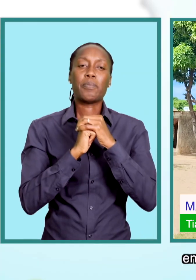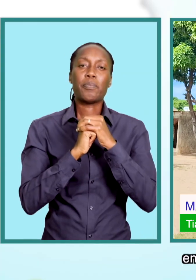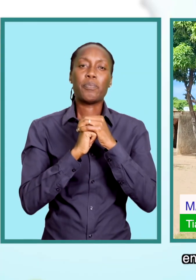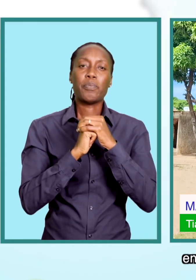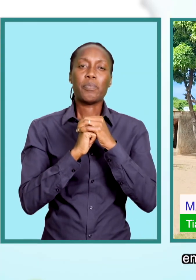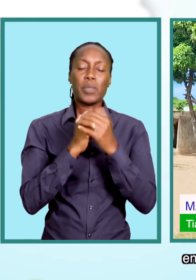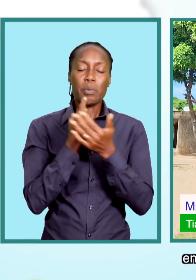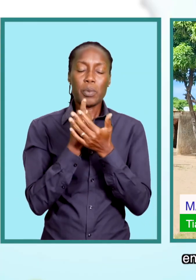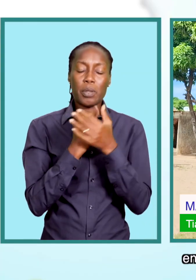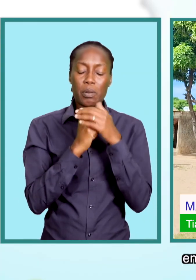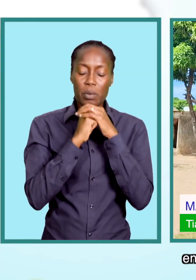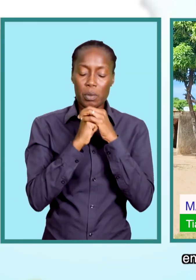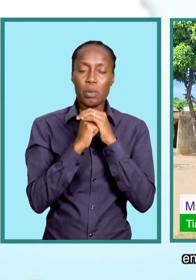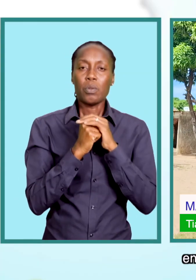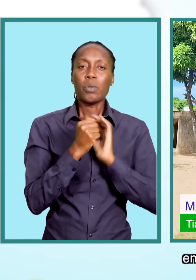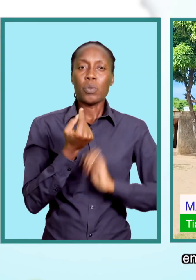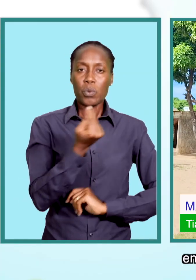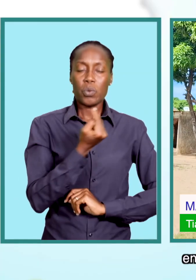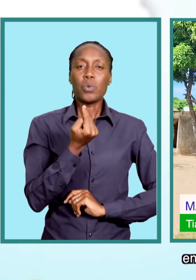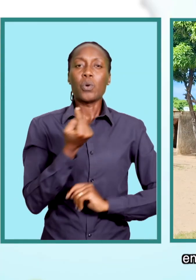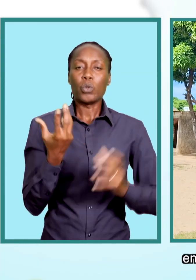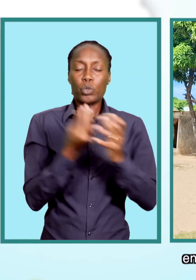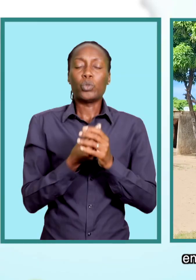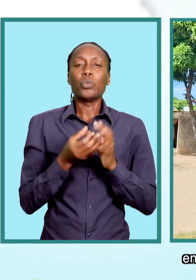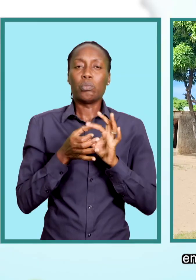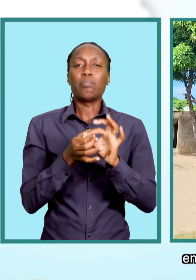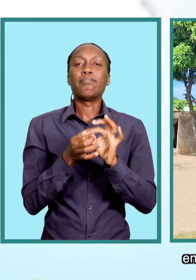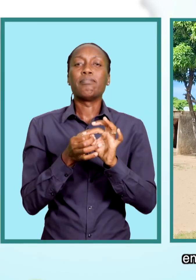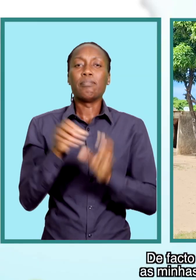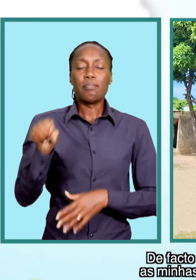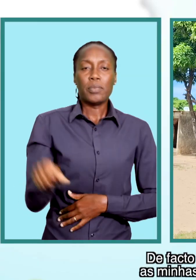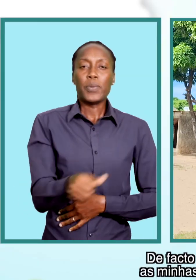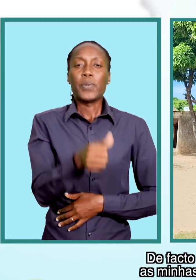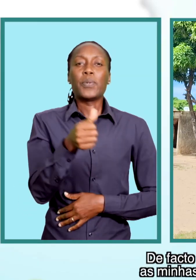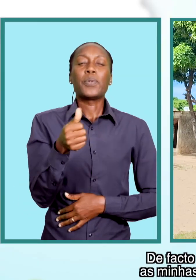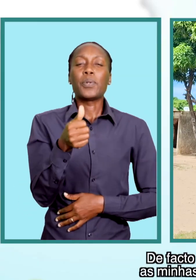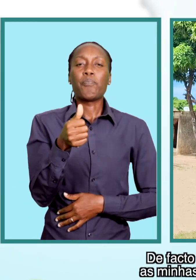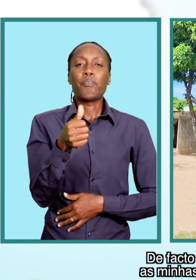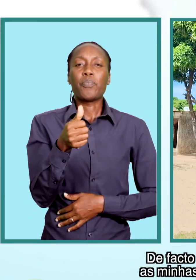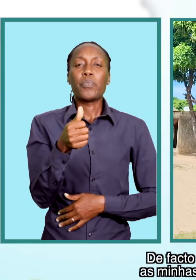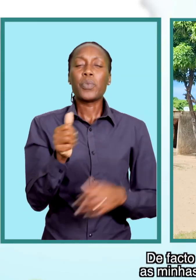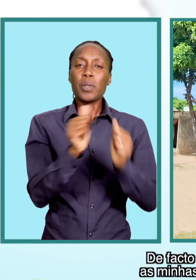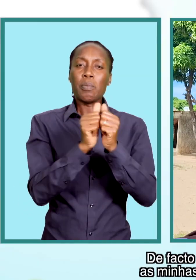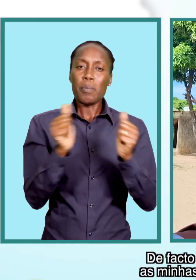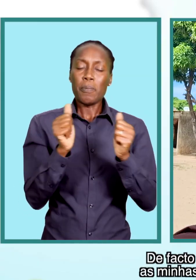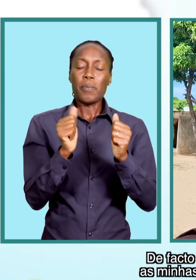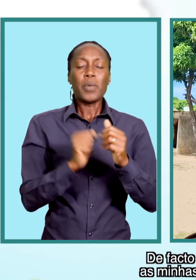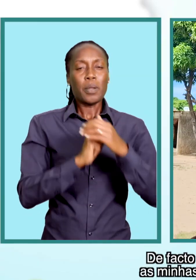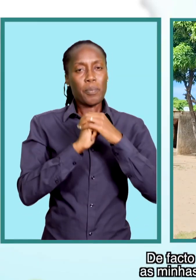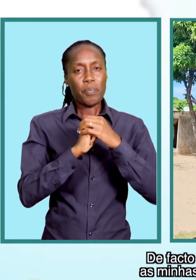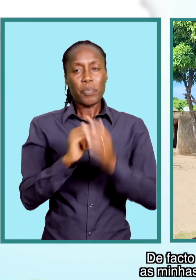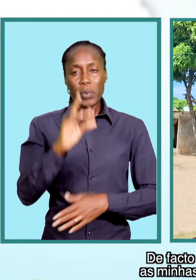Deus, faça orações, juntos, isso vai passar. De fato, Deus